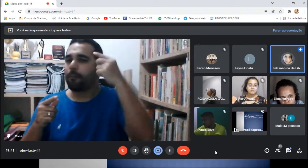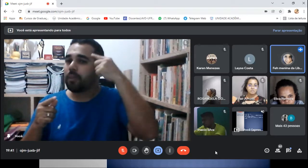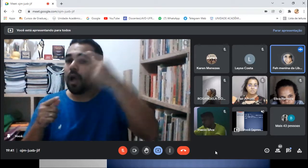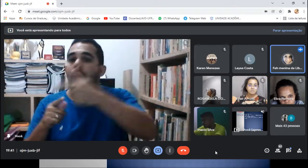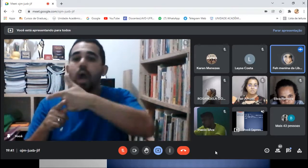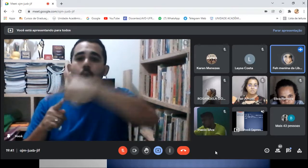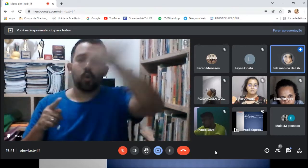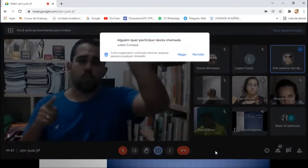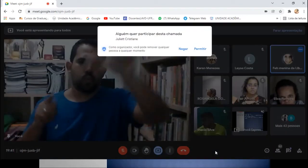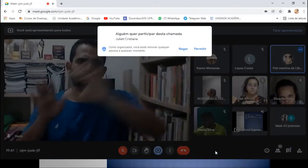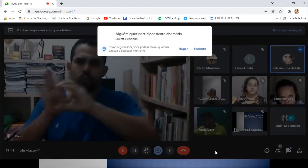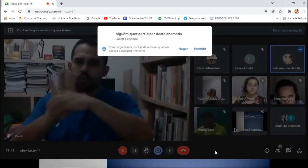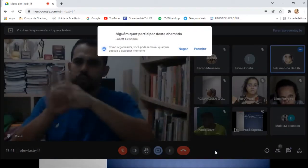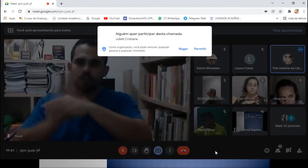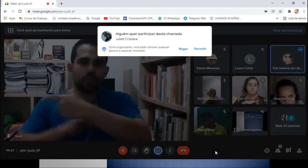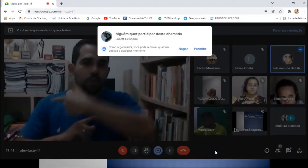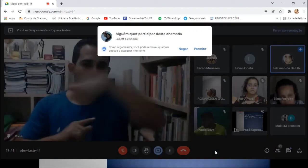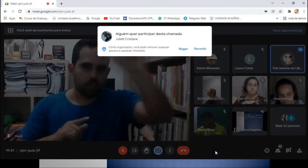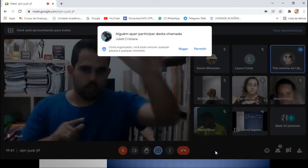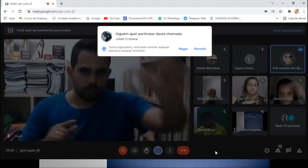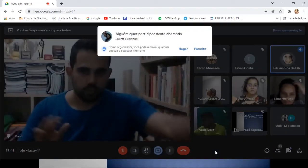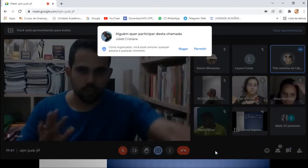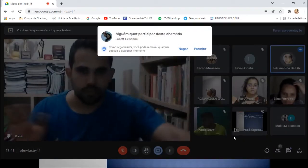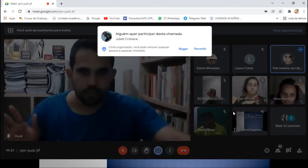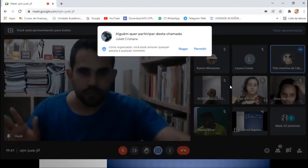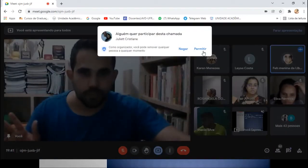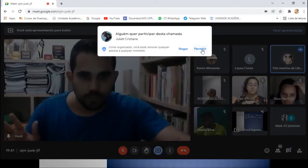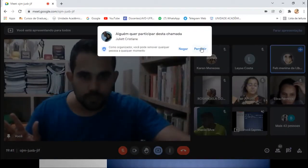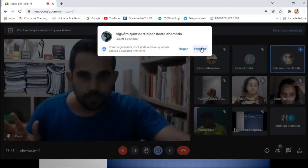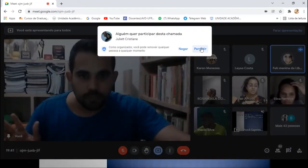significado do Manu, mas a outro tipo de conceito.